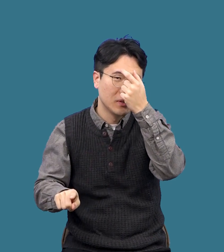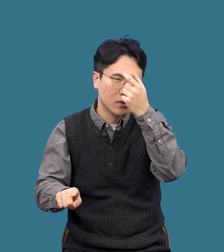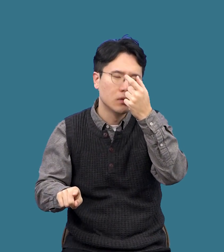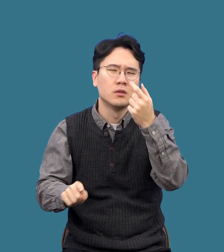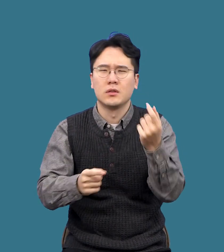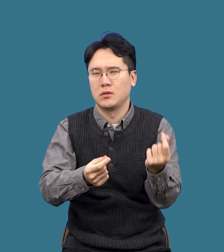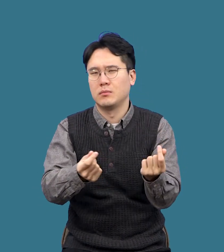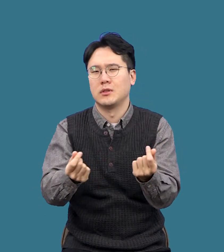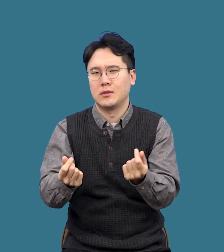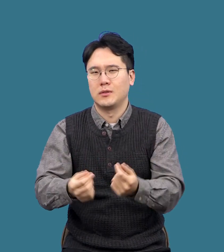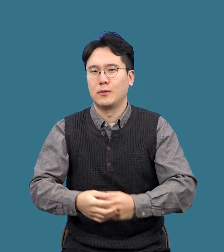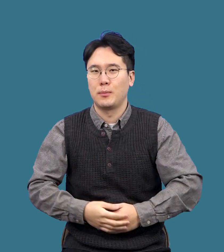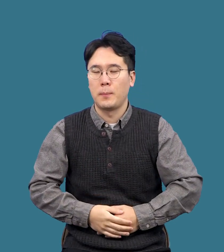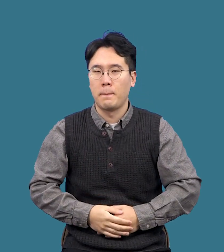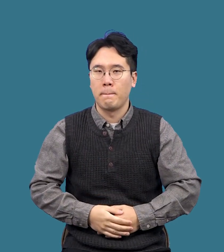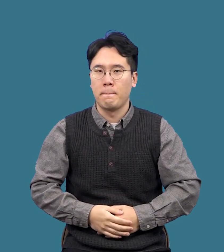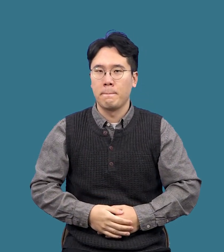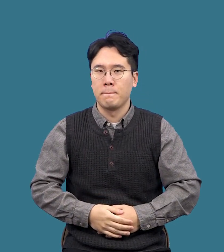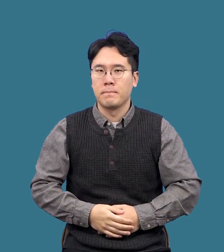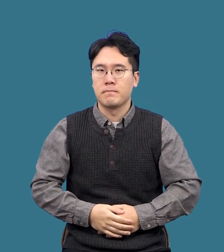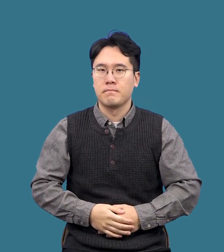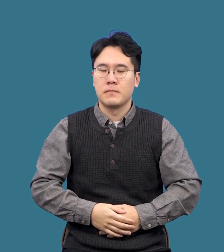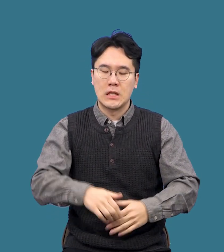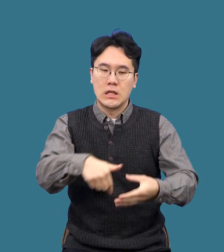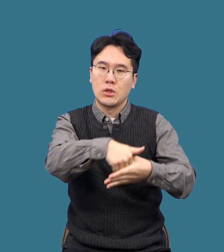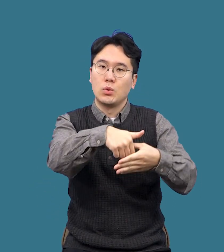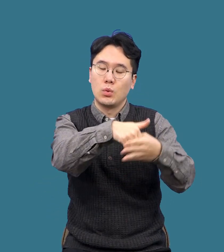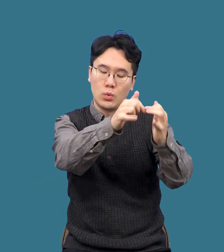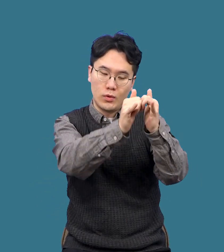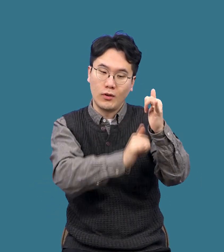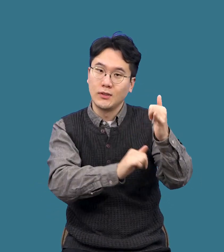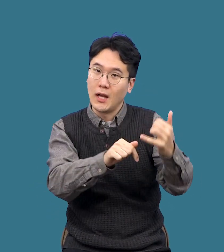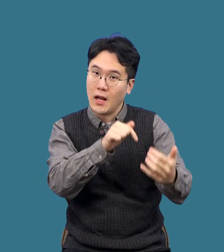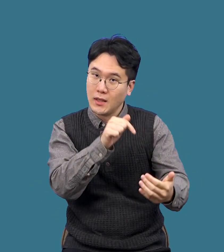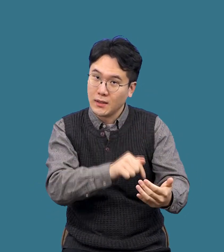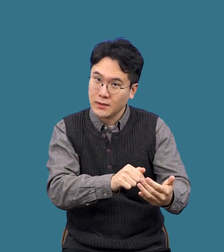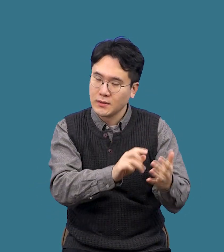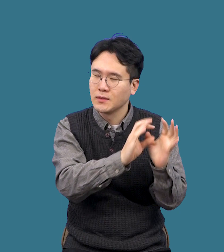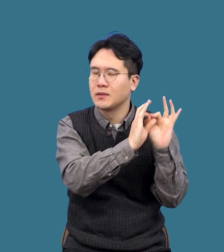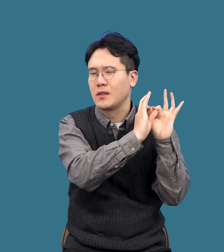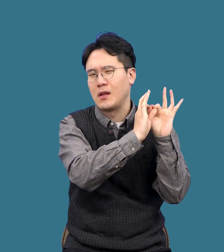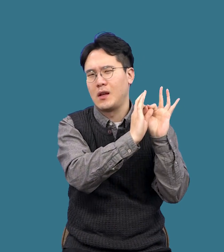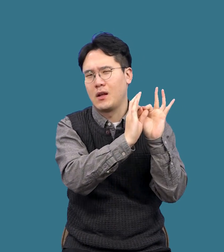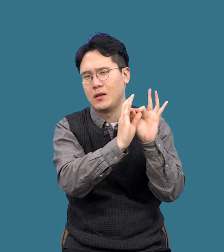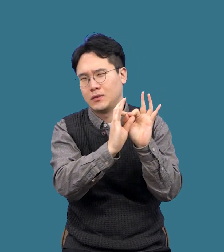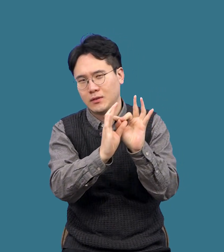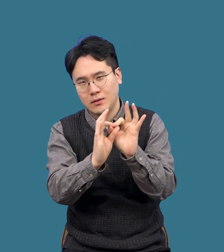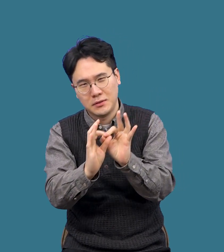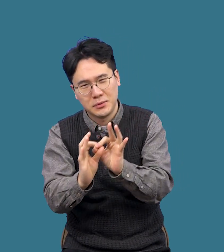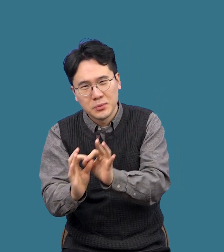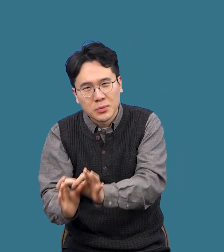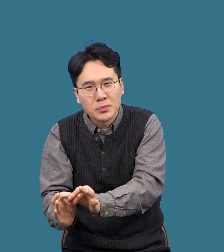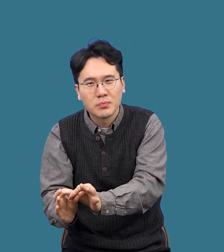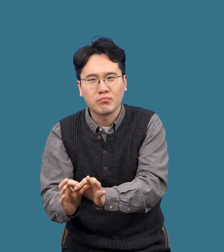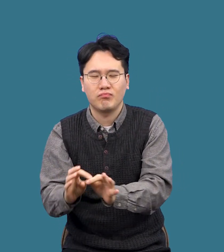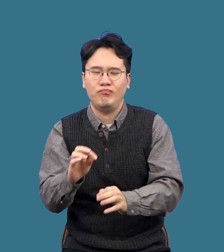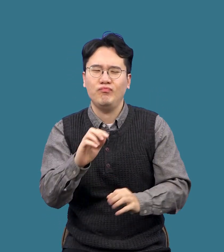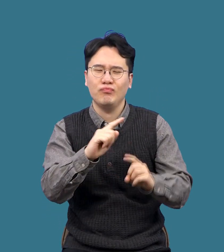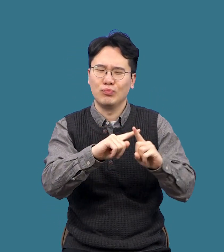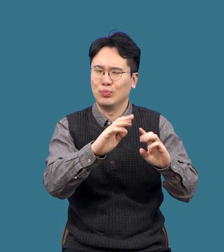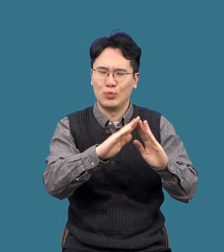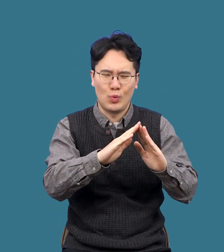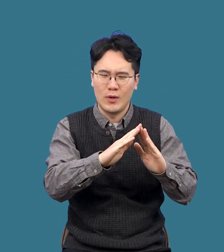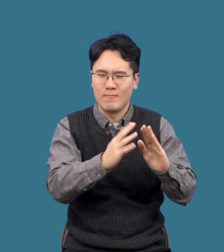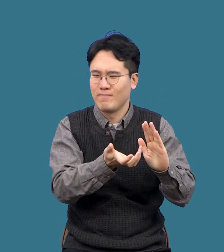끊임없이 이상적 공동체를 찾는 운동들과 실험들이 계속되어